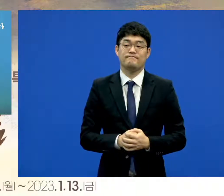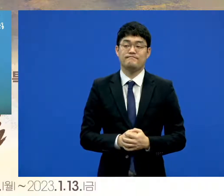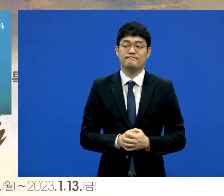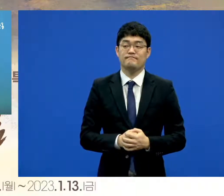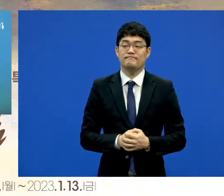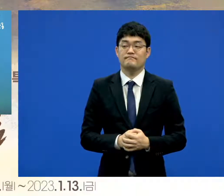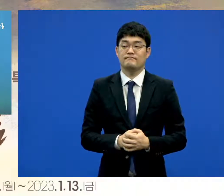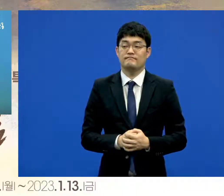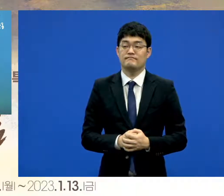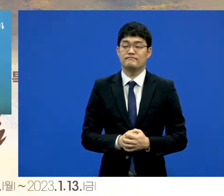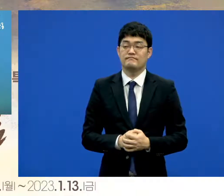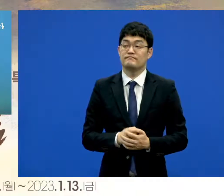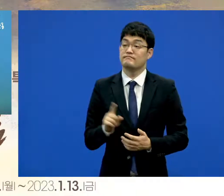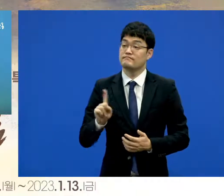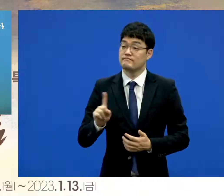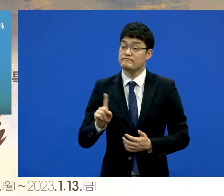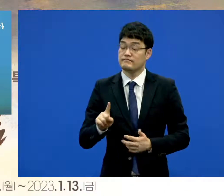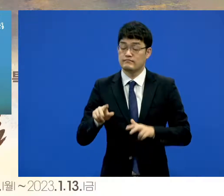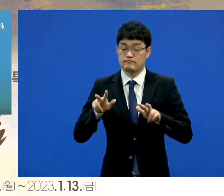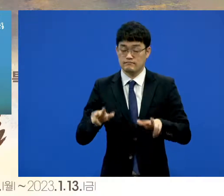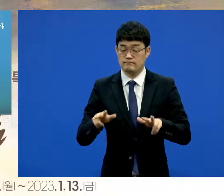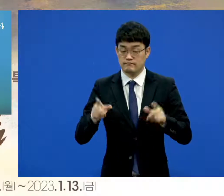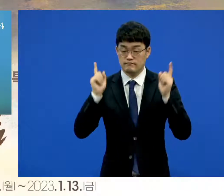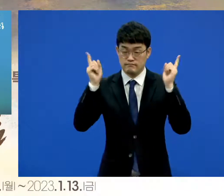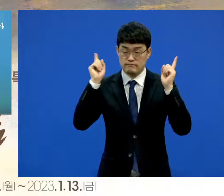그 말은 탕자에게 아직